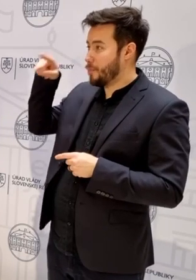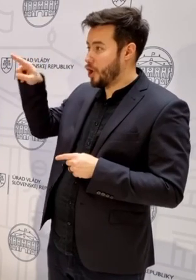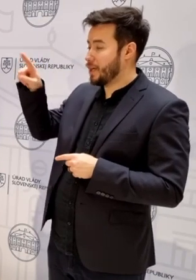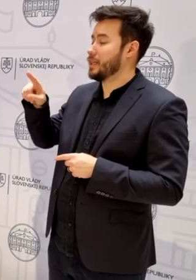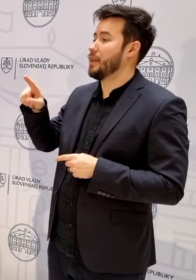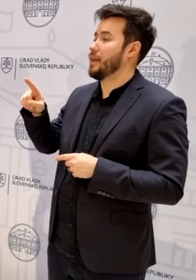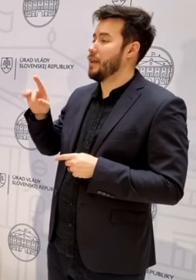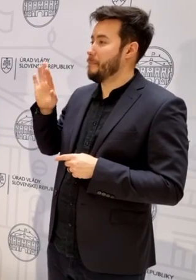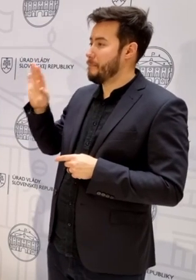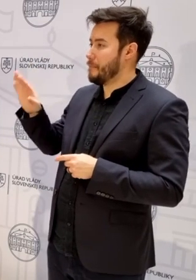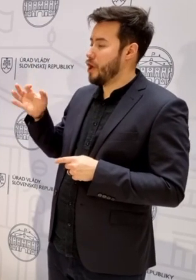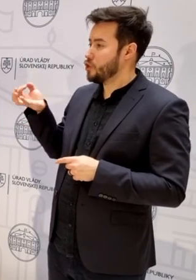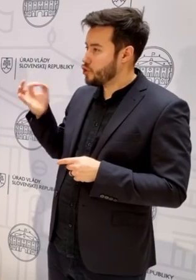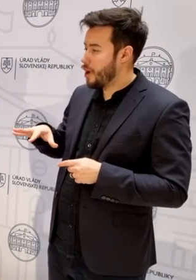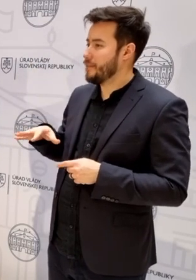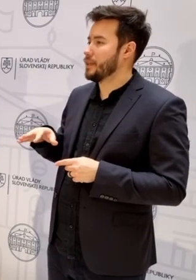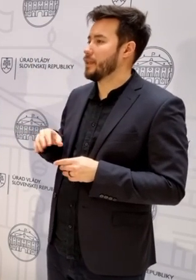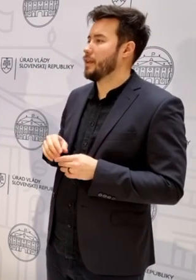sa pripravil